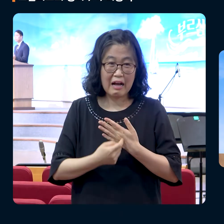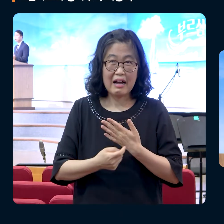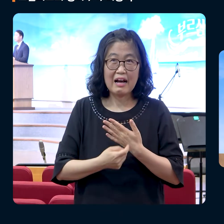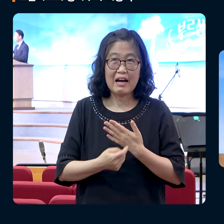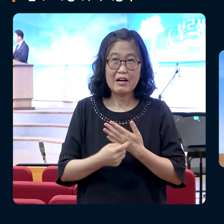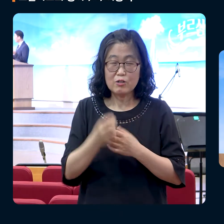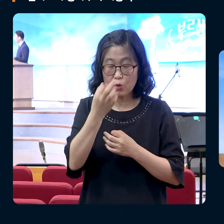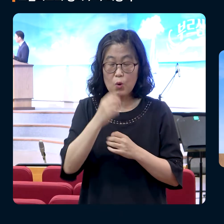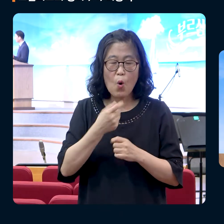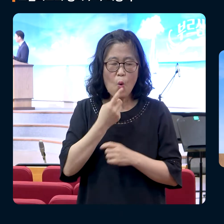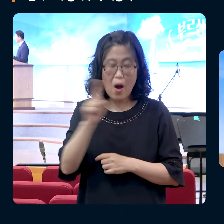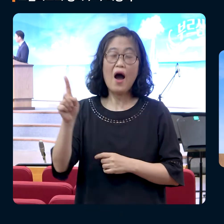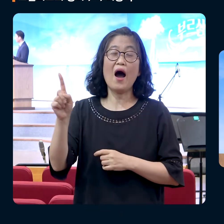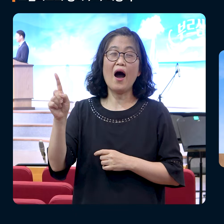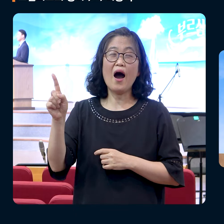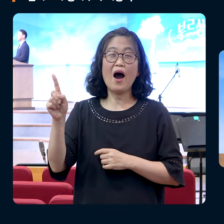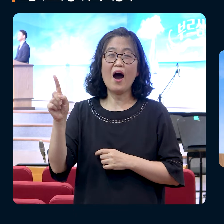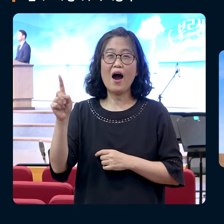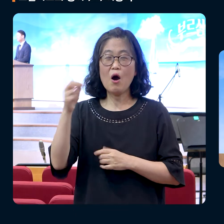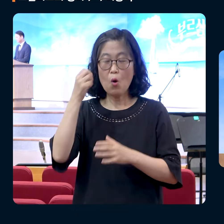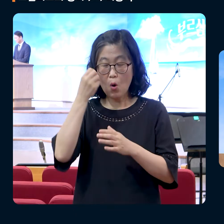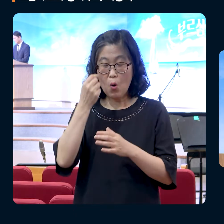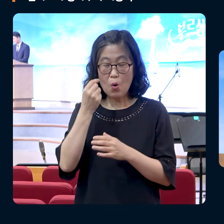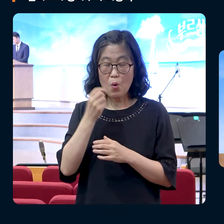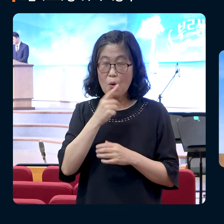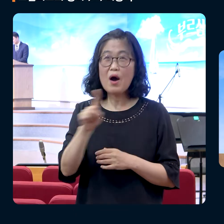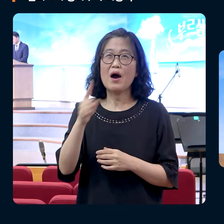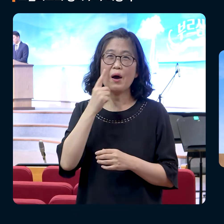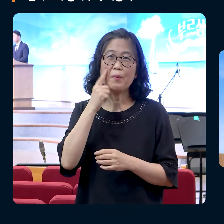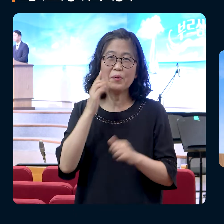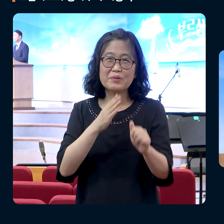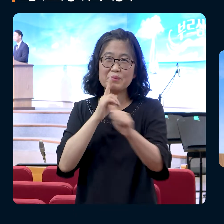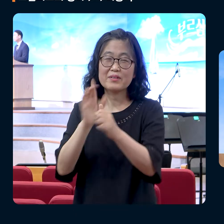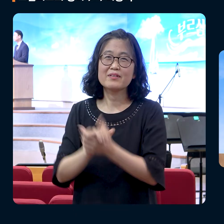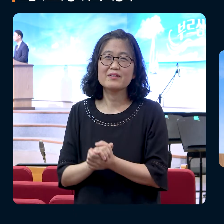좀 놀래볼까요? 와, 네,